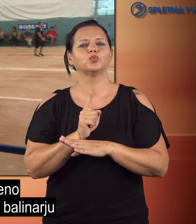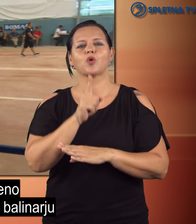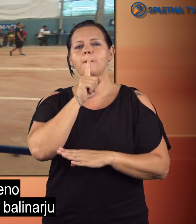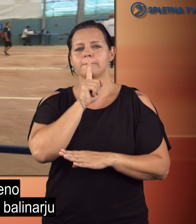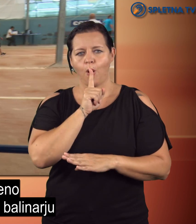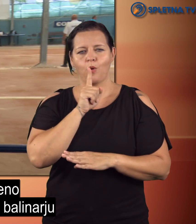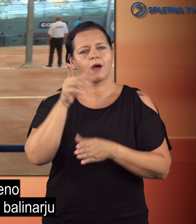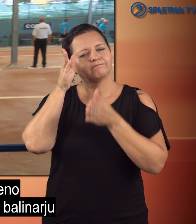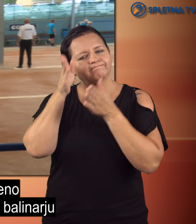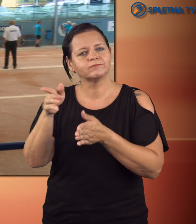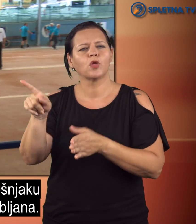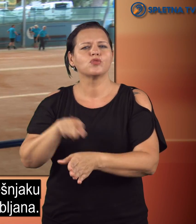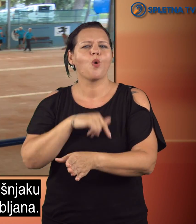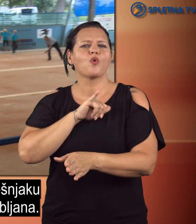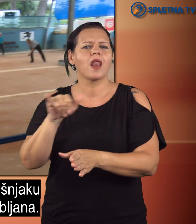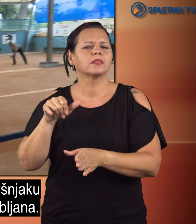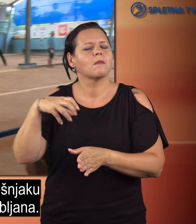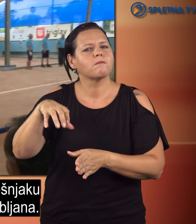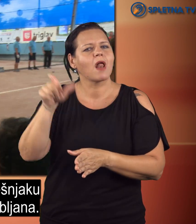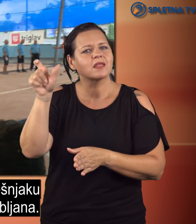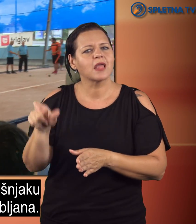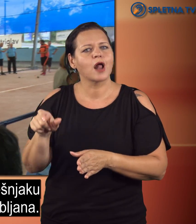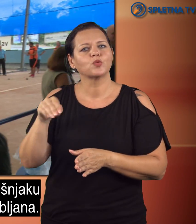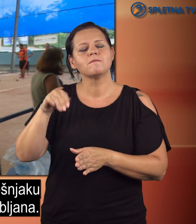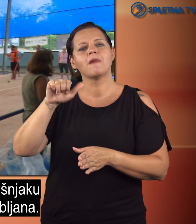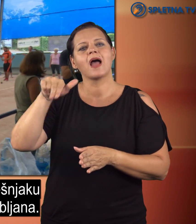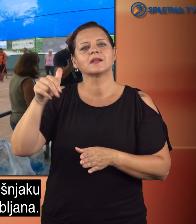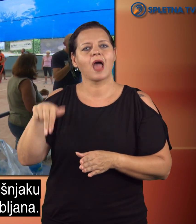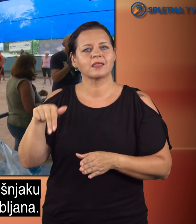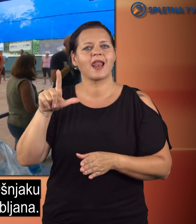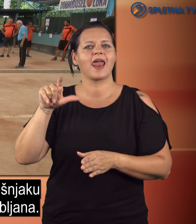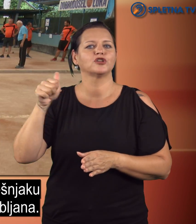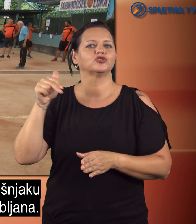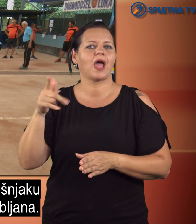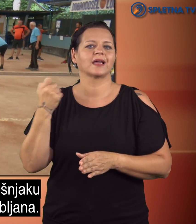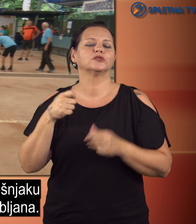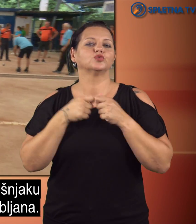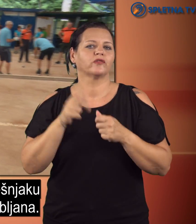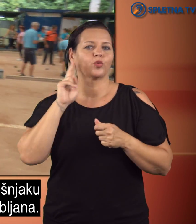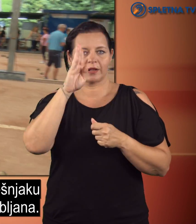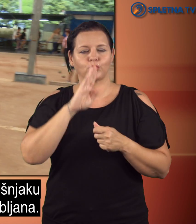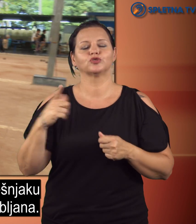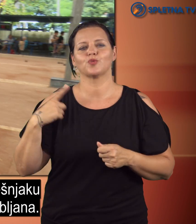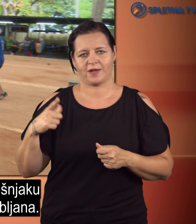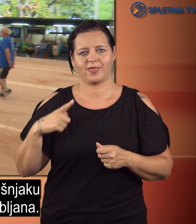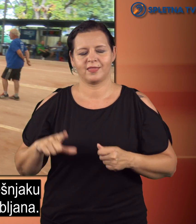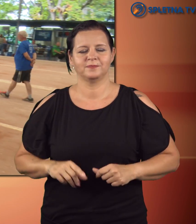posvečeno dolgoletnemu balinarju Marjanu Lešnjaku iz DGN Ljubljana.